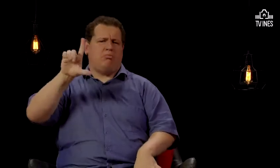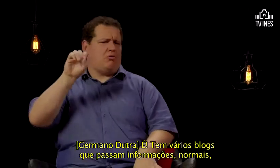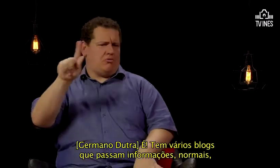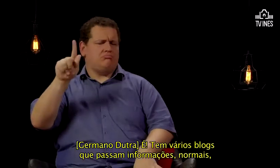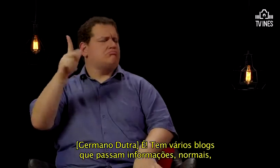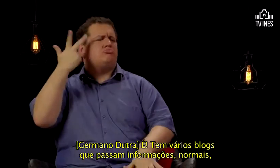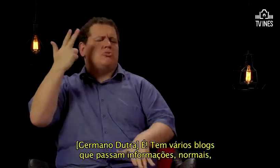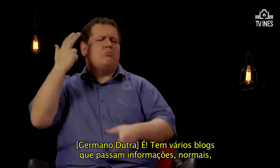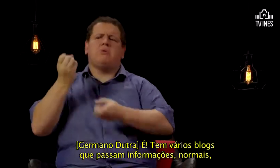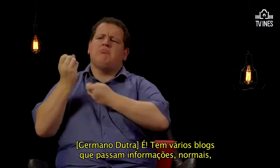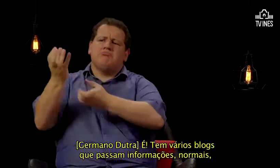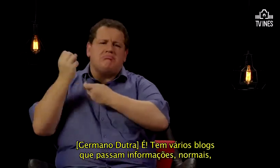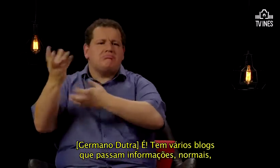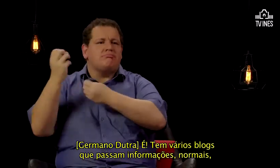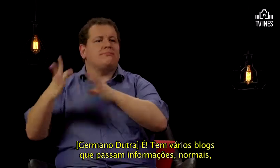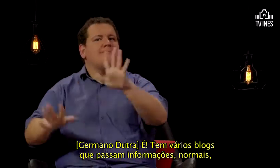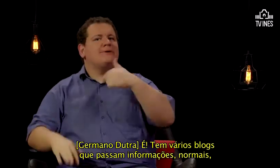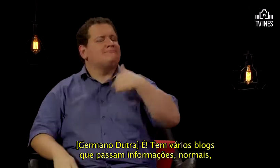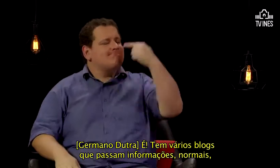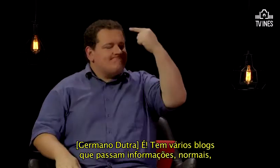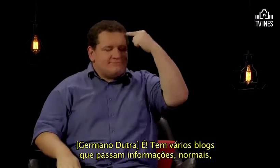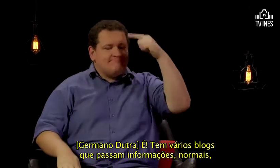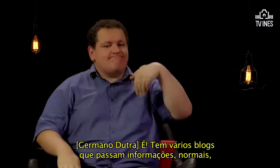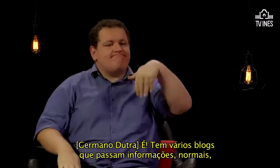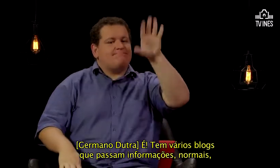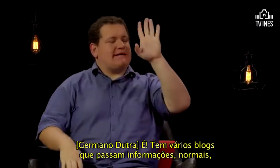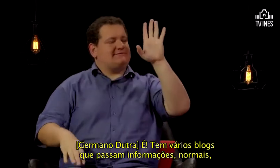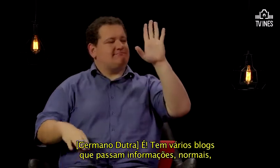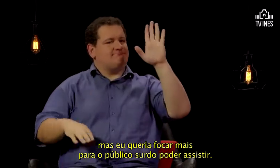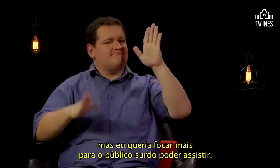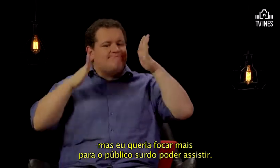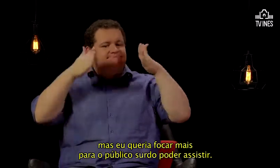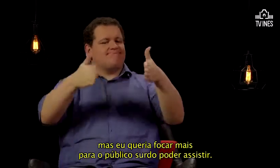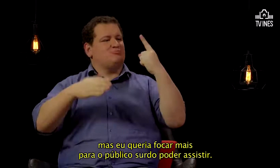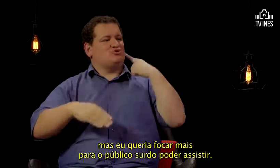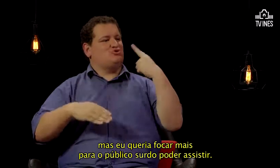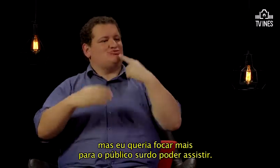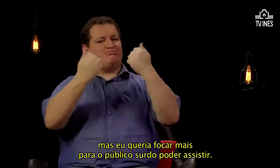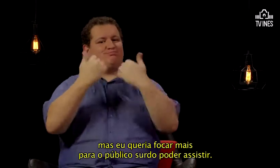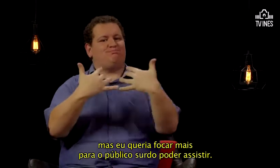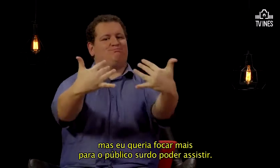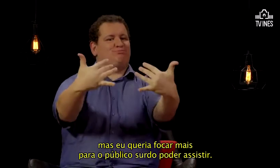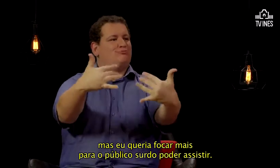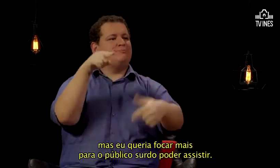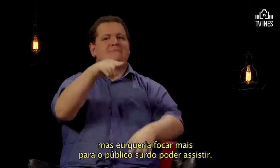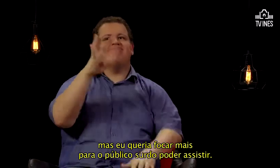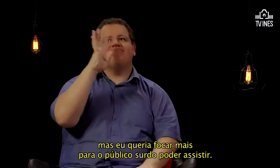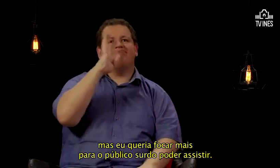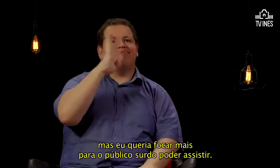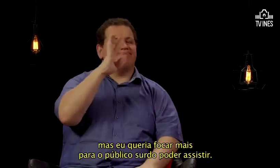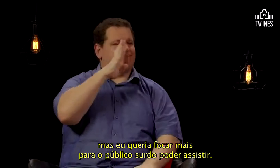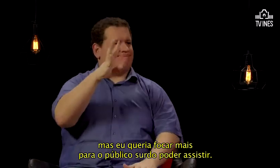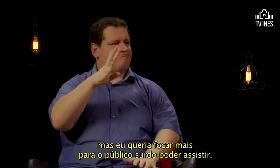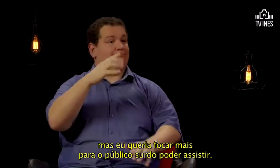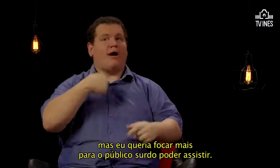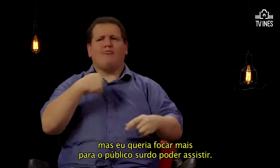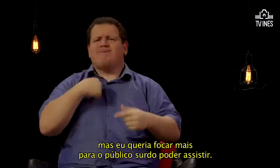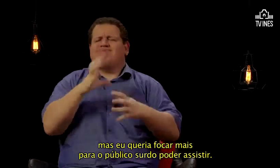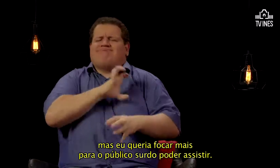É, tem vários blogs que passam informações normais, mas... Eu queria focar mais para o público surdo poder assistir.